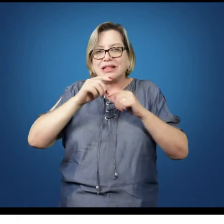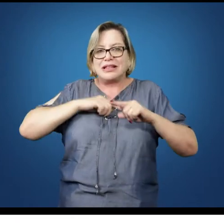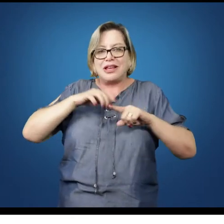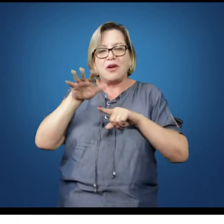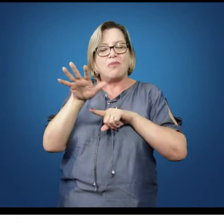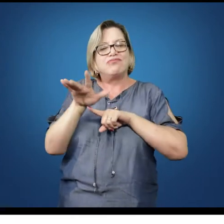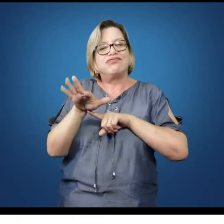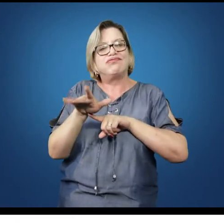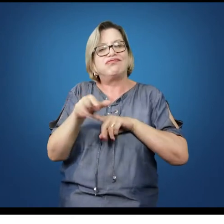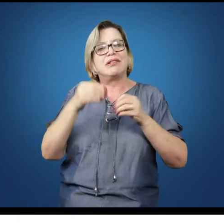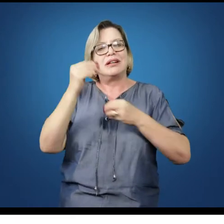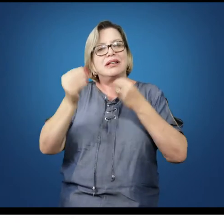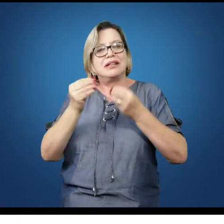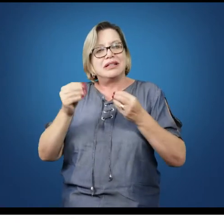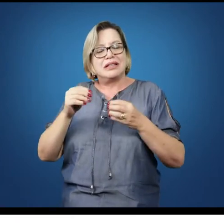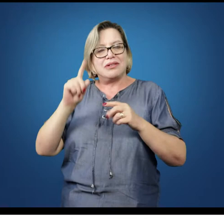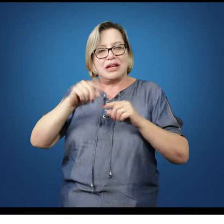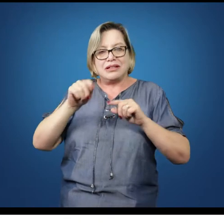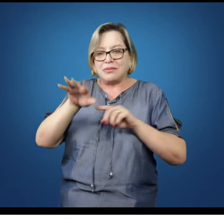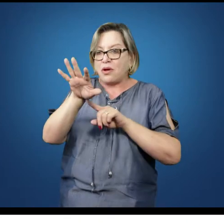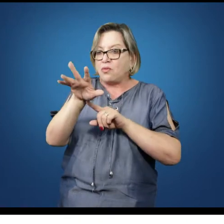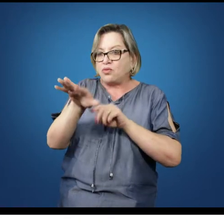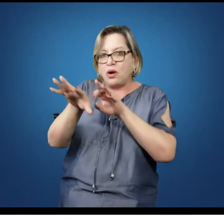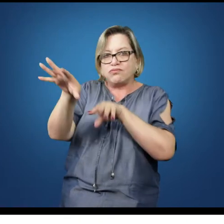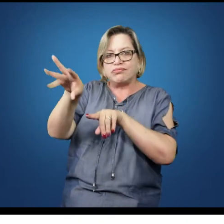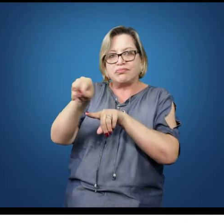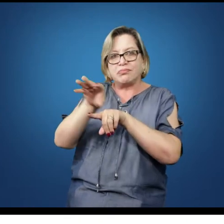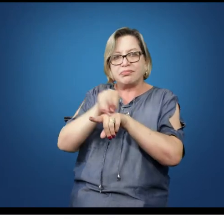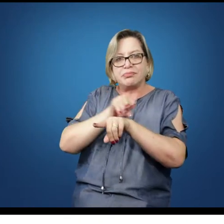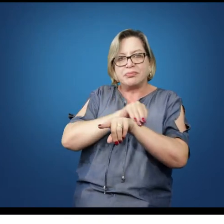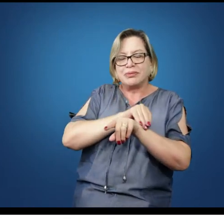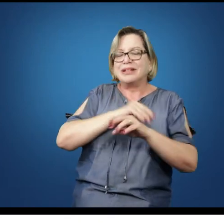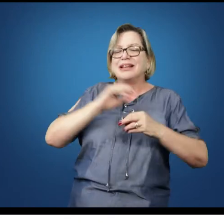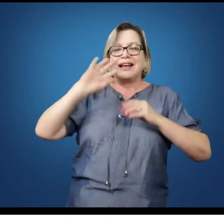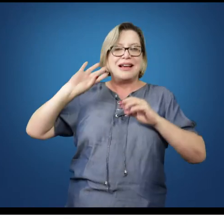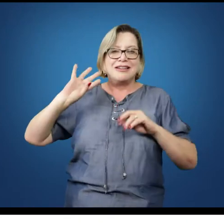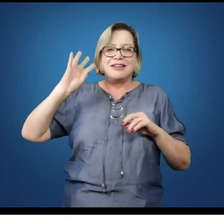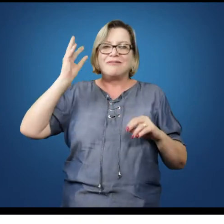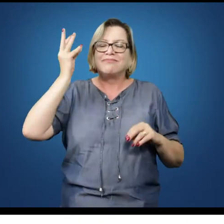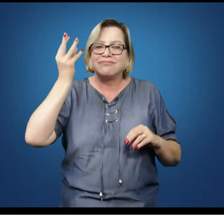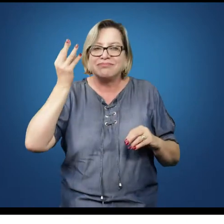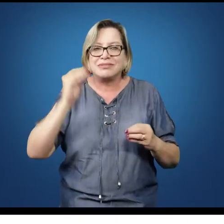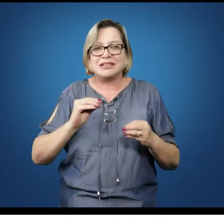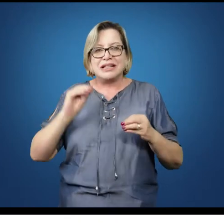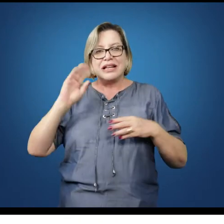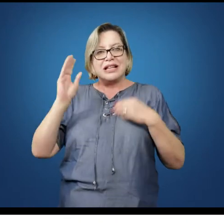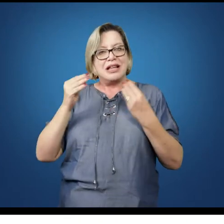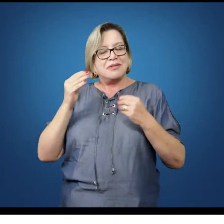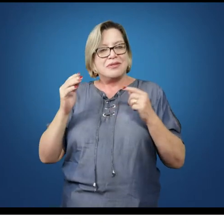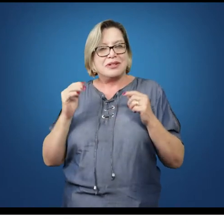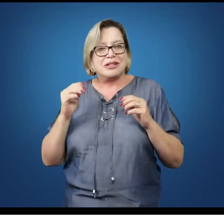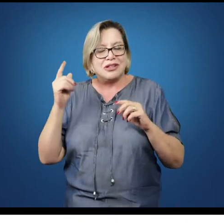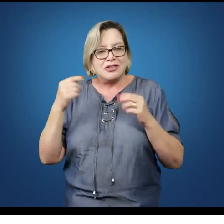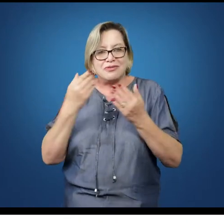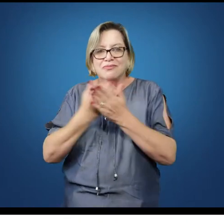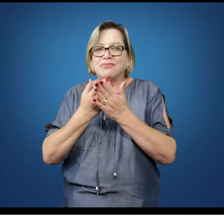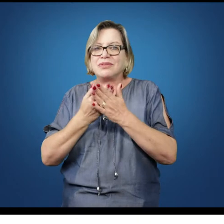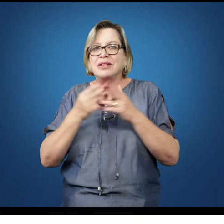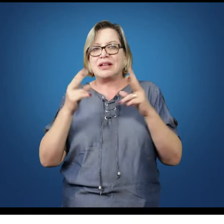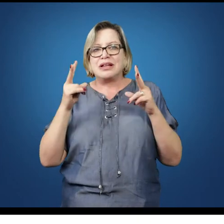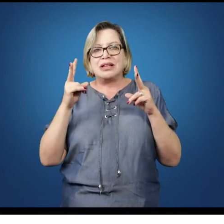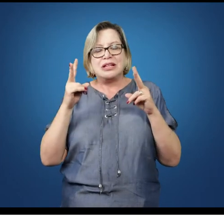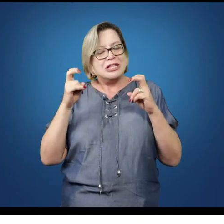Então, eles são responsáveis pela condução desses impulsos nervosos. E a partir desses conteúdos e